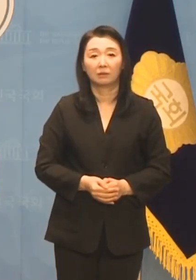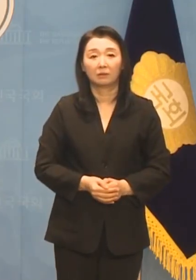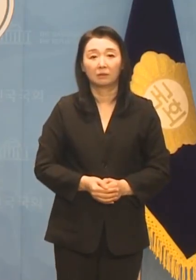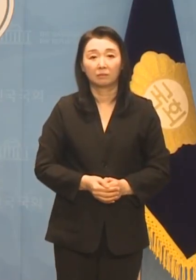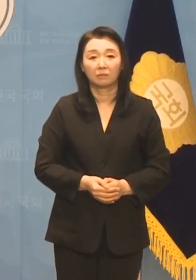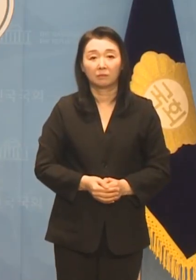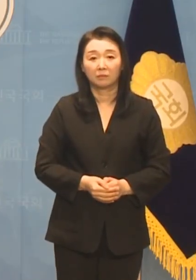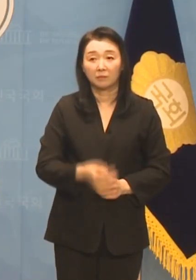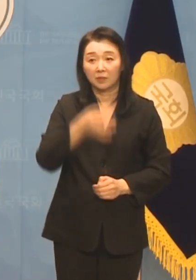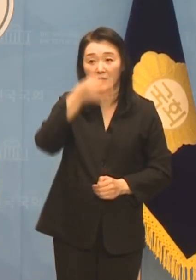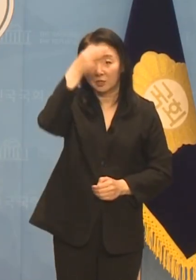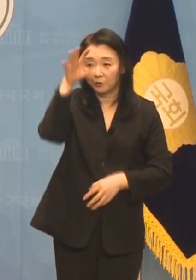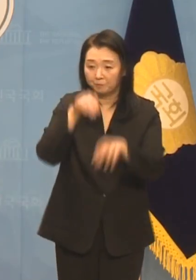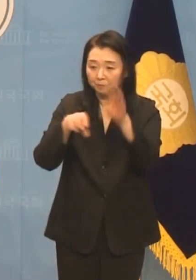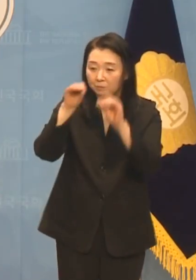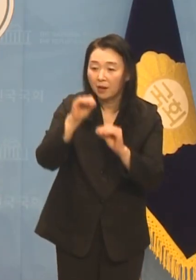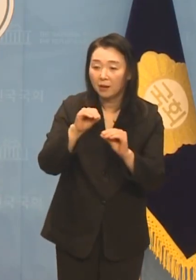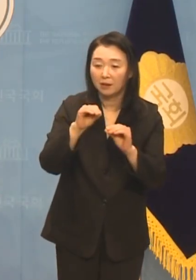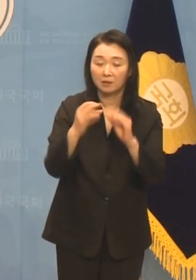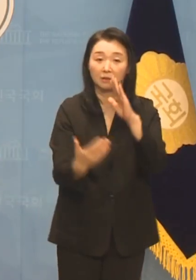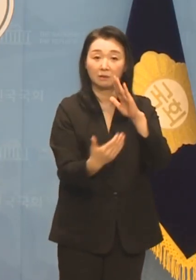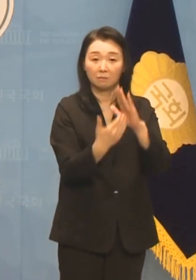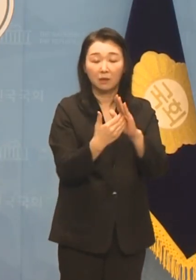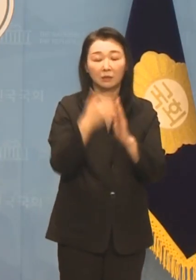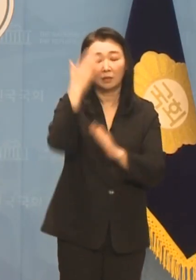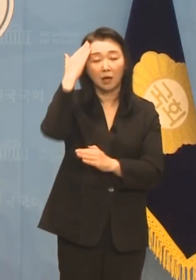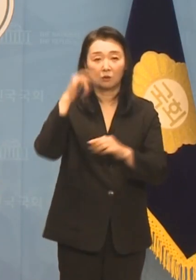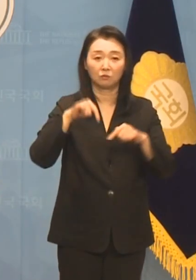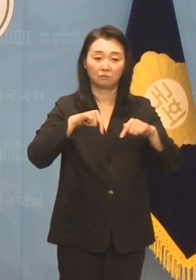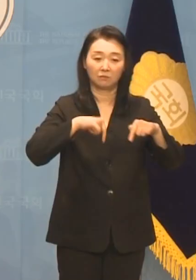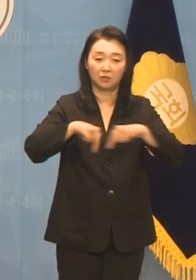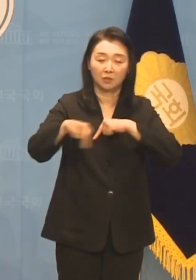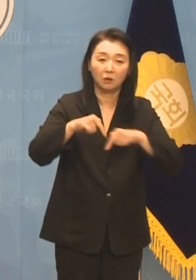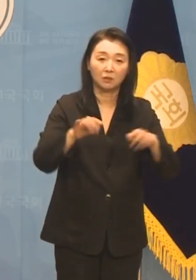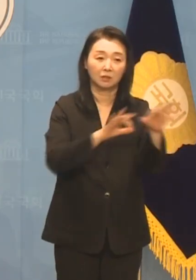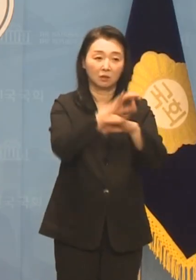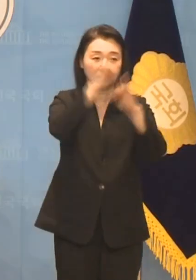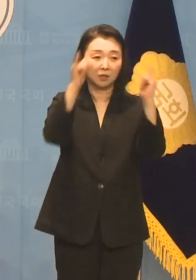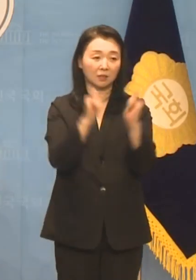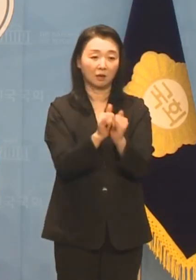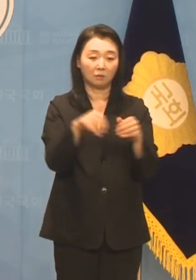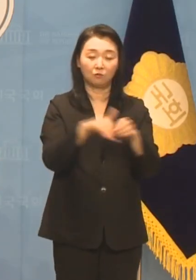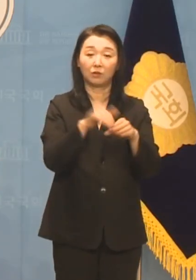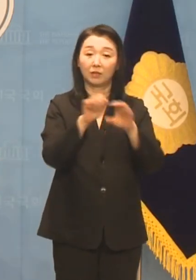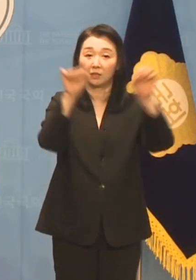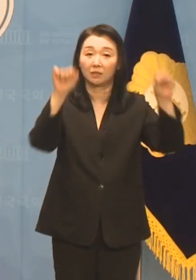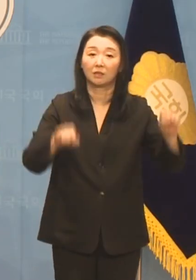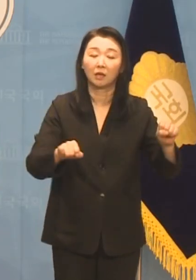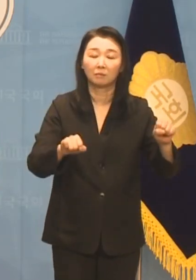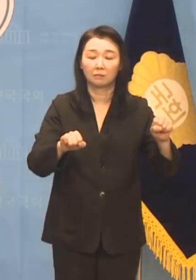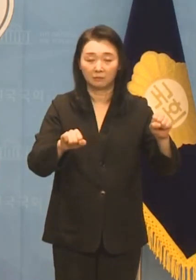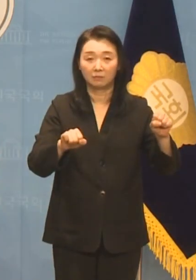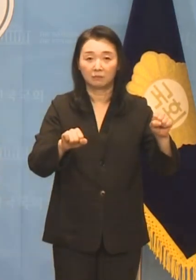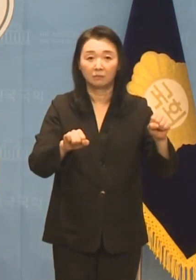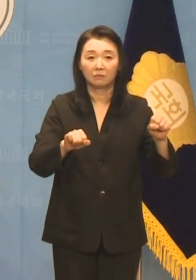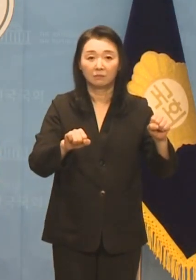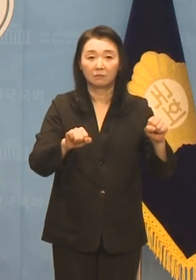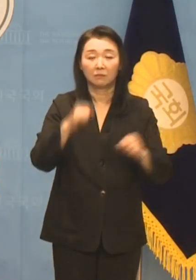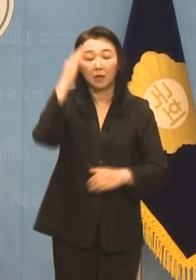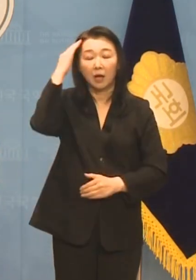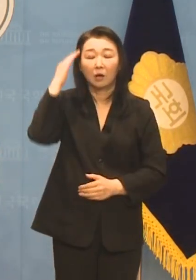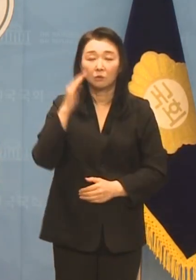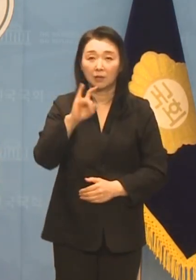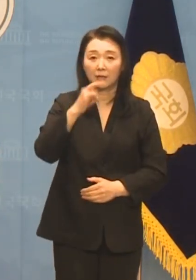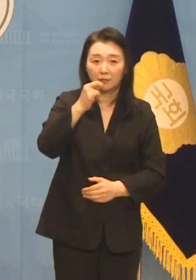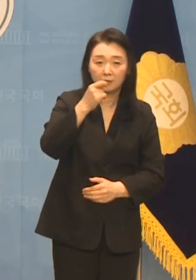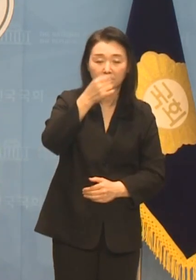모방한 기술로 이룩한 우리 정치, 경제, 사회, 문화 시스템을 주도적인 기술로 대체해야